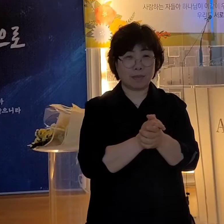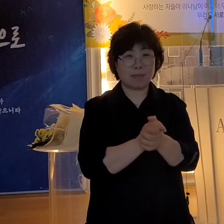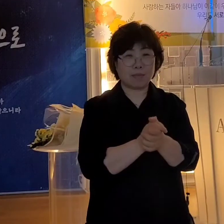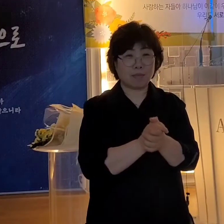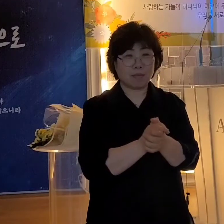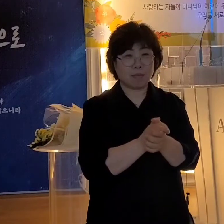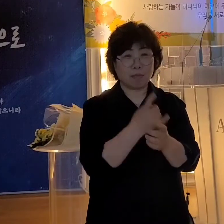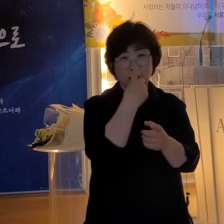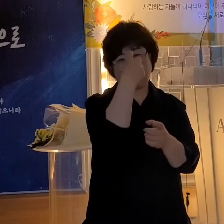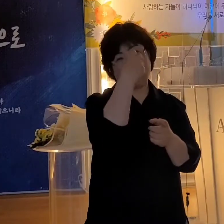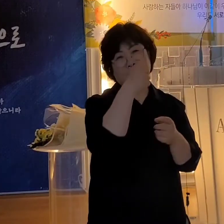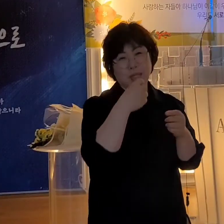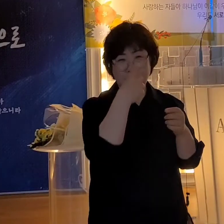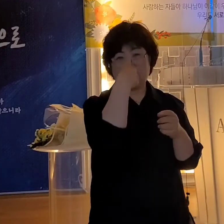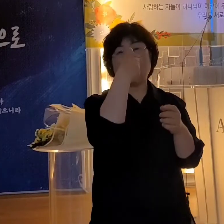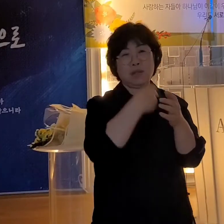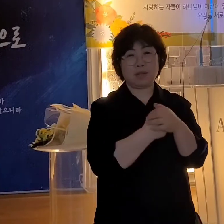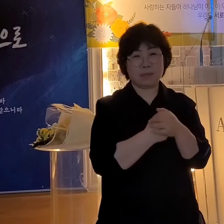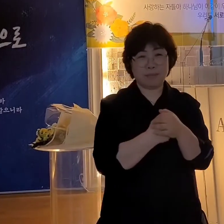평범한 가정을 이루고 있는 인구.